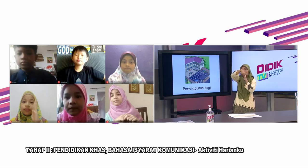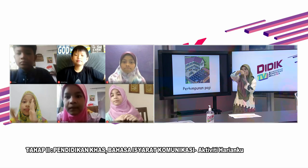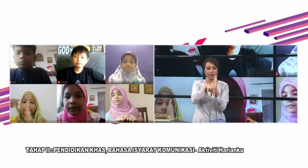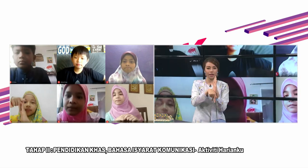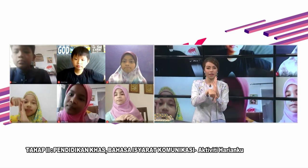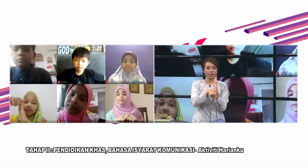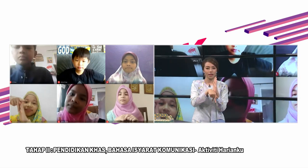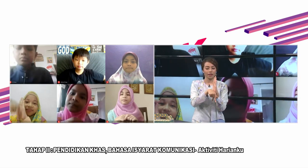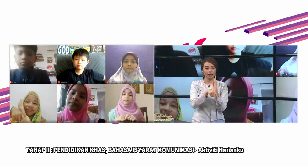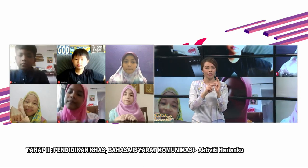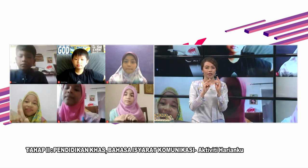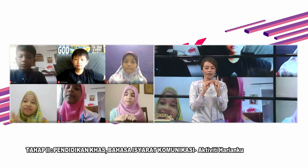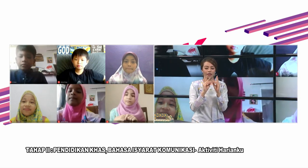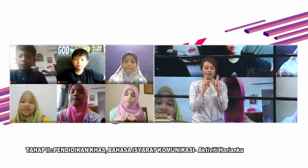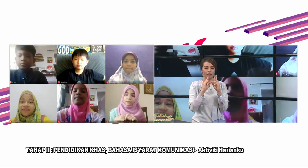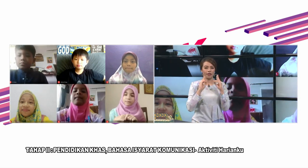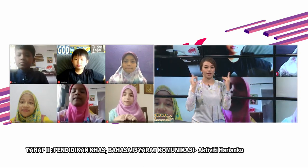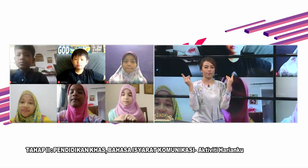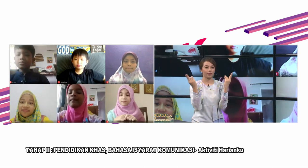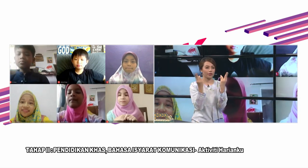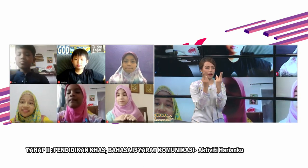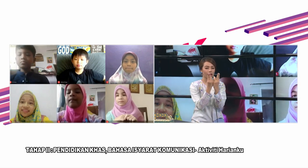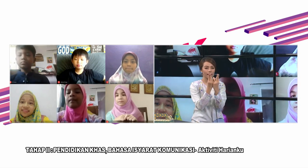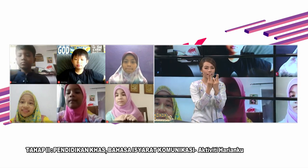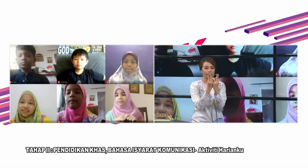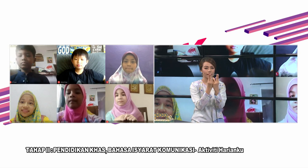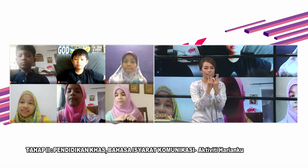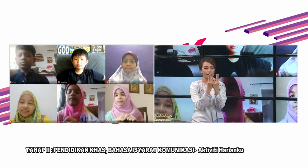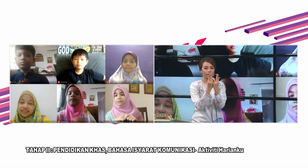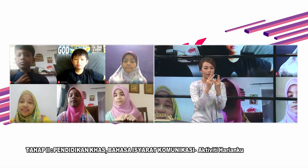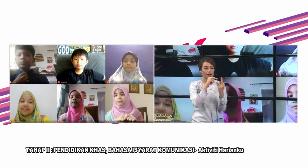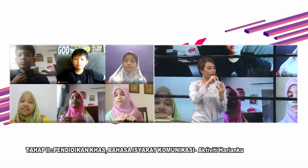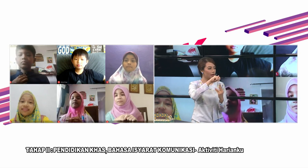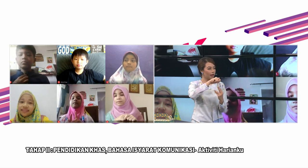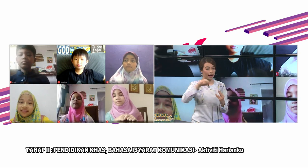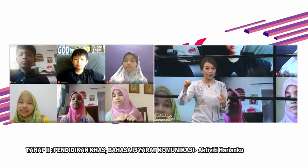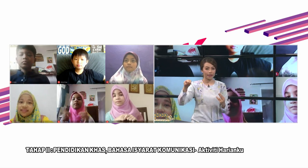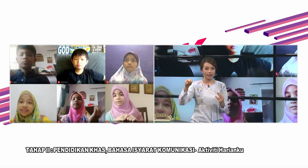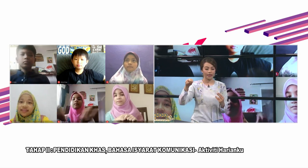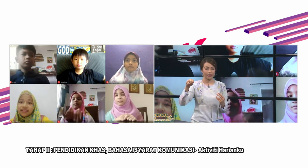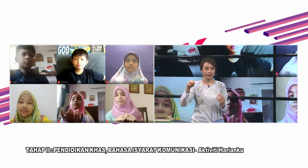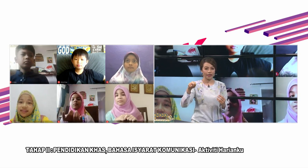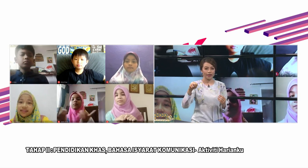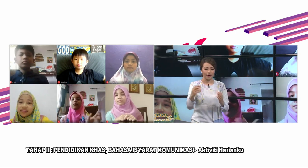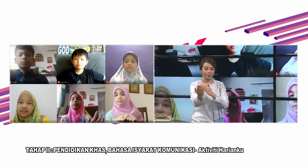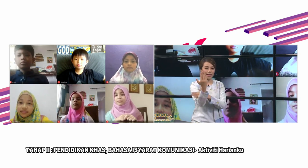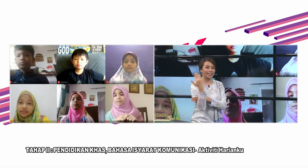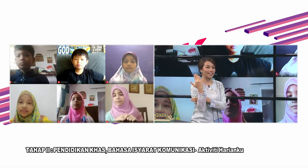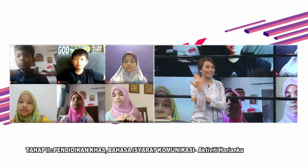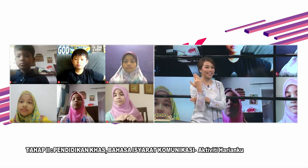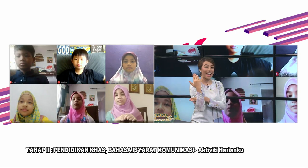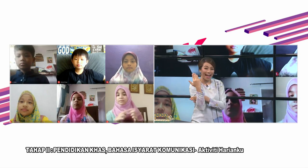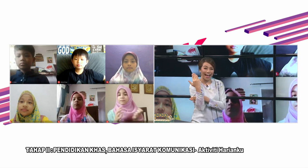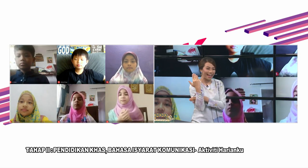Okey. Per. Huruf H. Himpunan. An. An. Pandai pun.